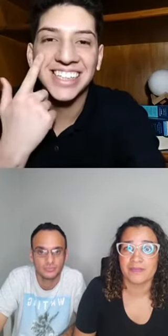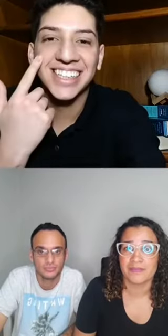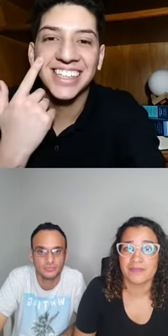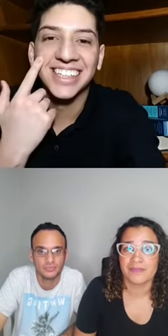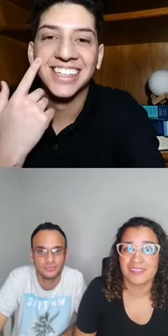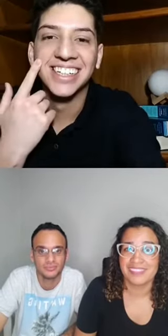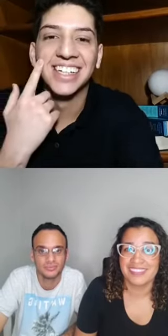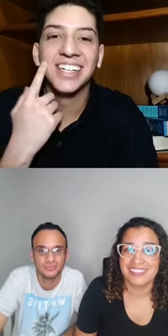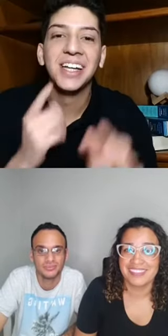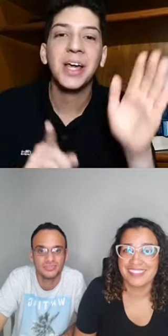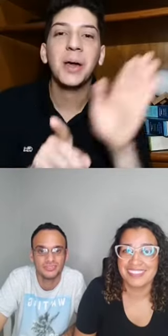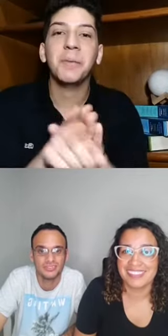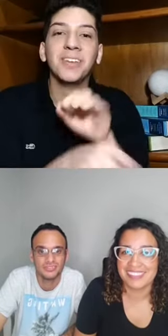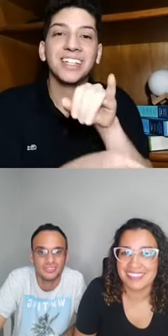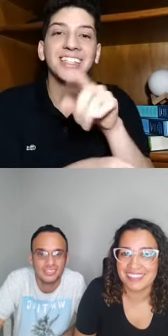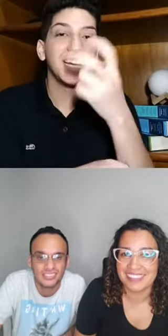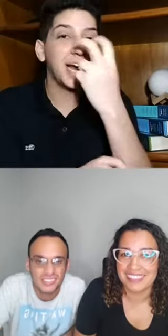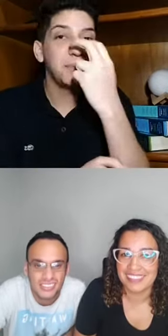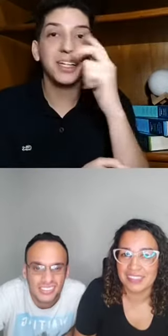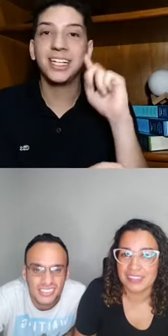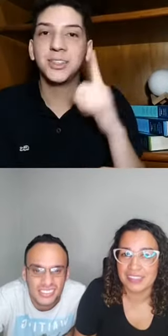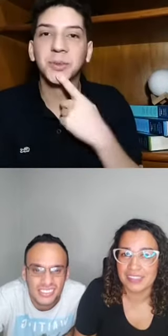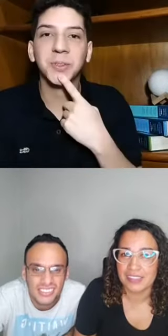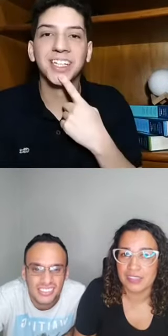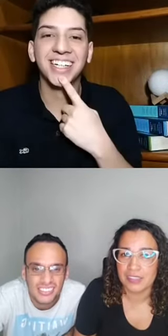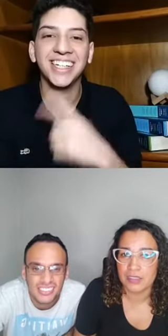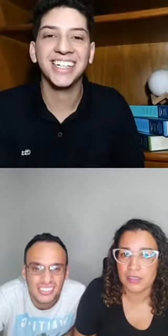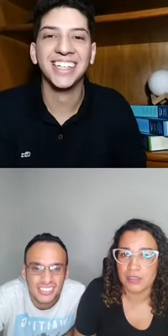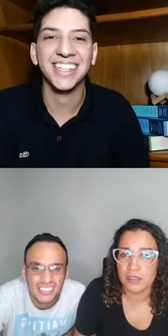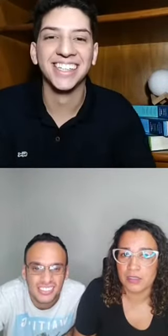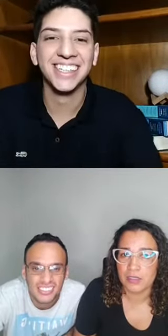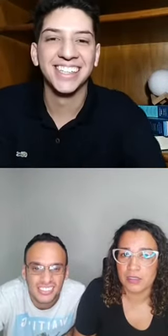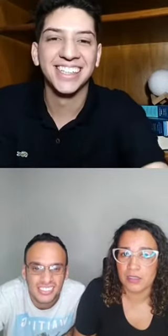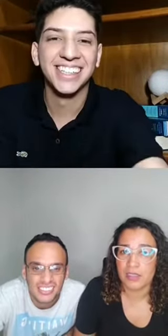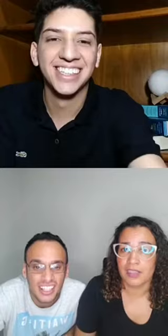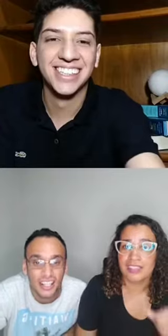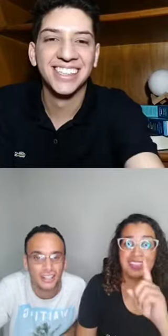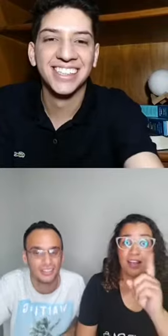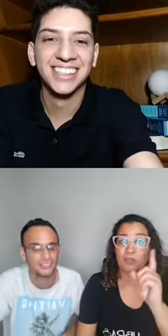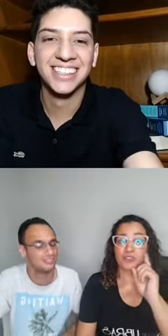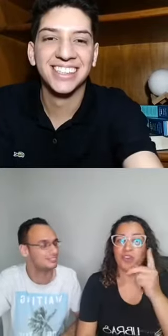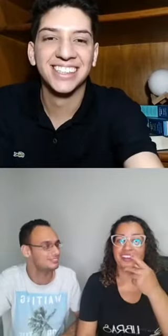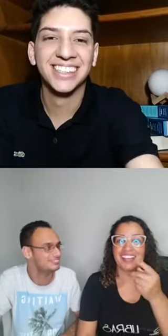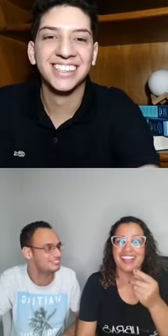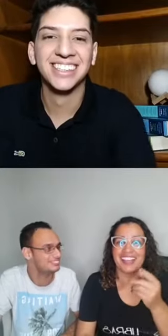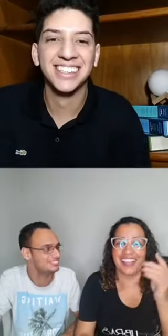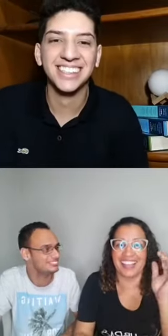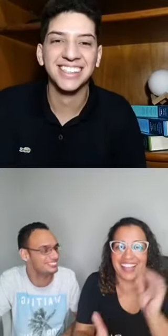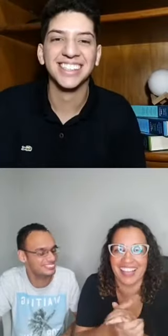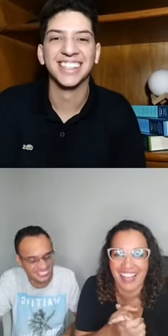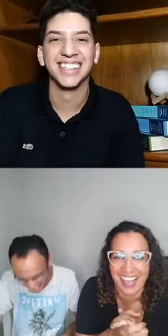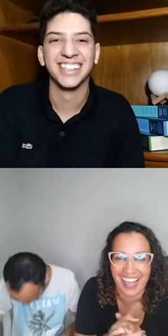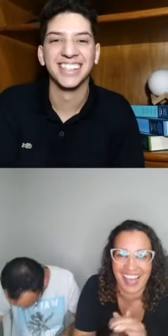Olha essa daqui. Perguntando se a Camila é surda. Não,